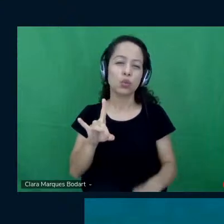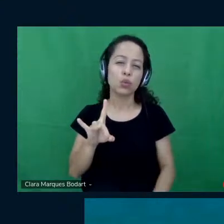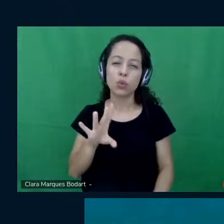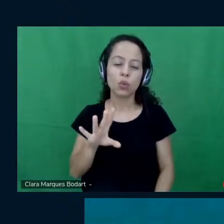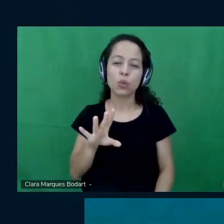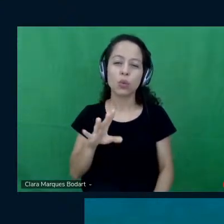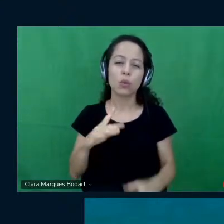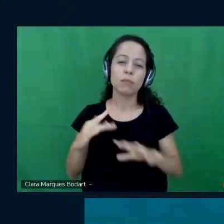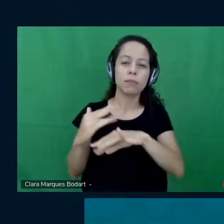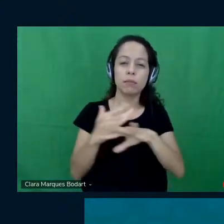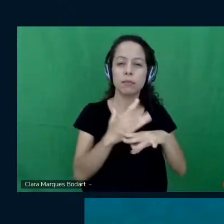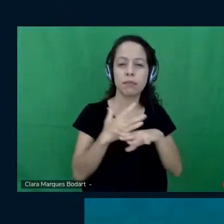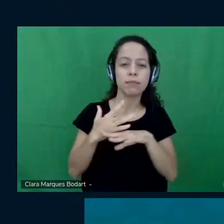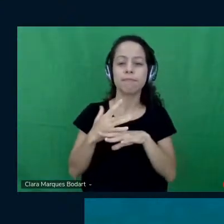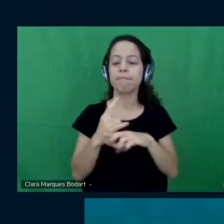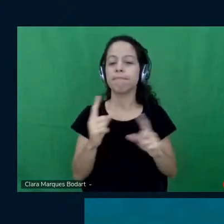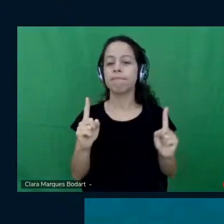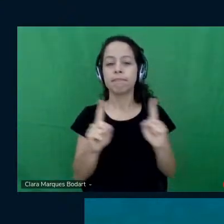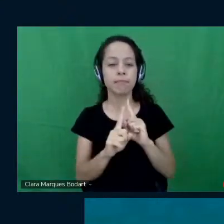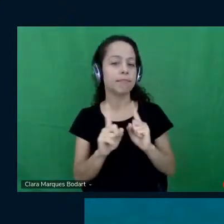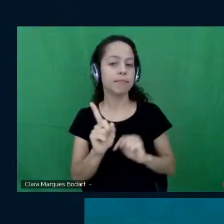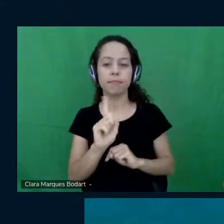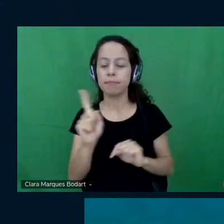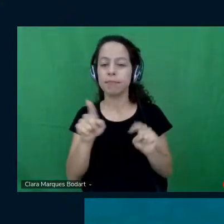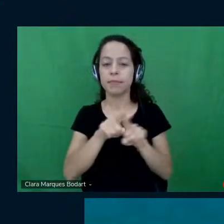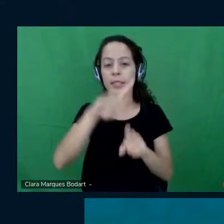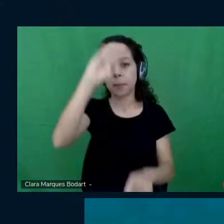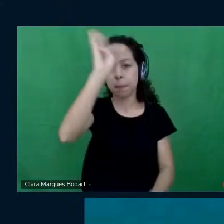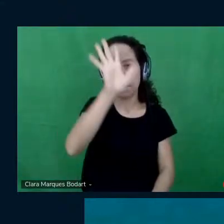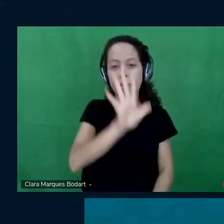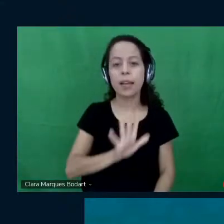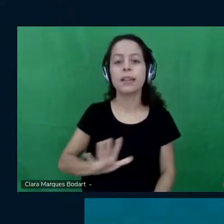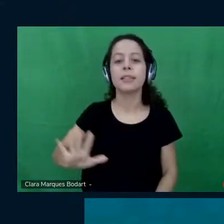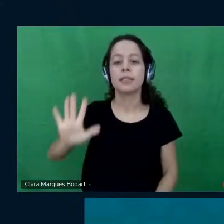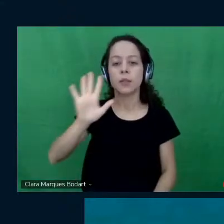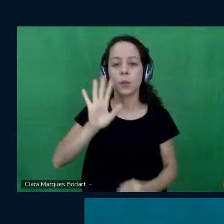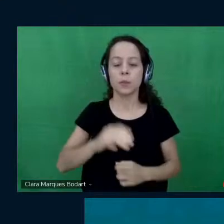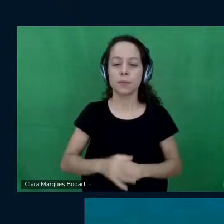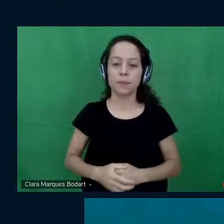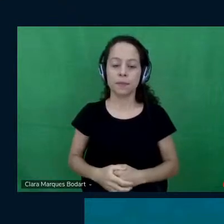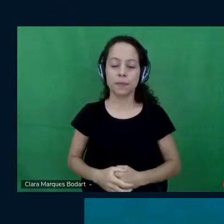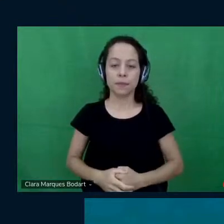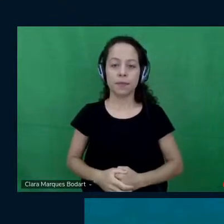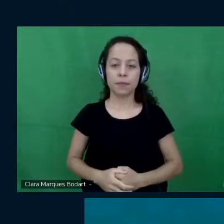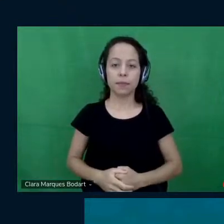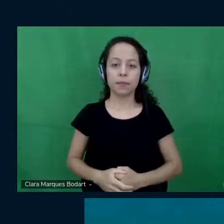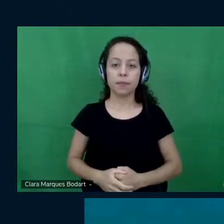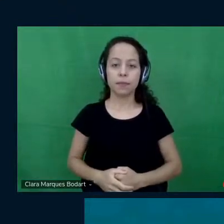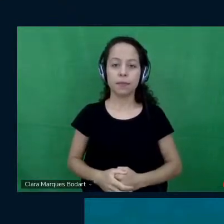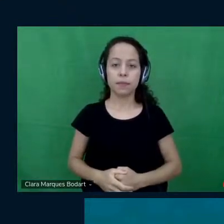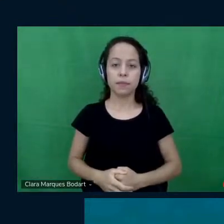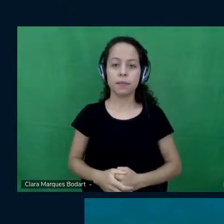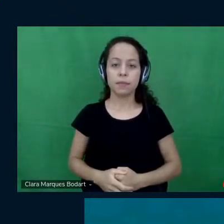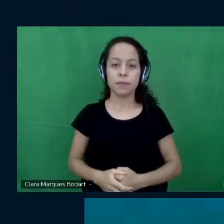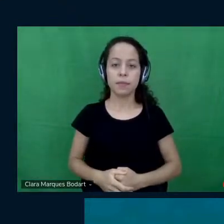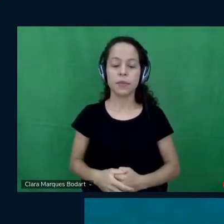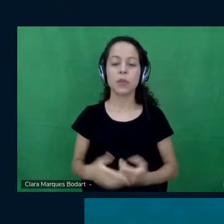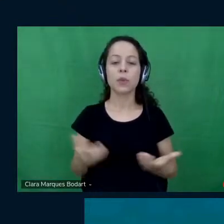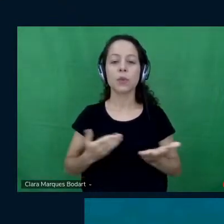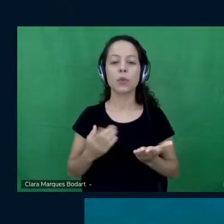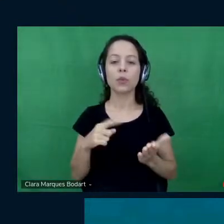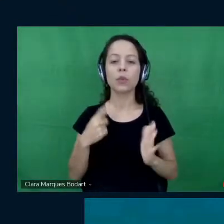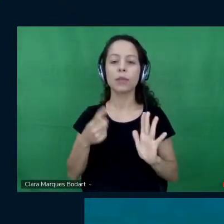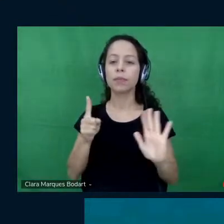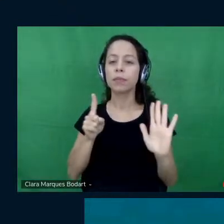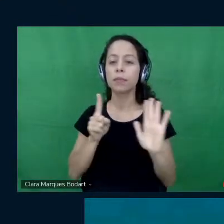centros urbanos, mas em todo o país. O que cabe a gente se perguntar é, mas